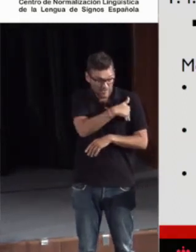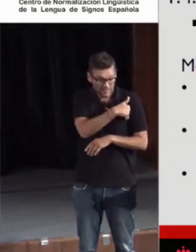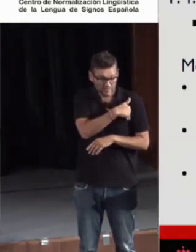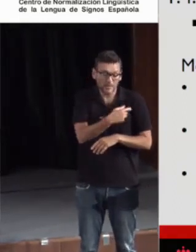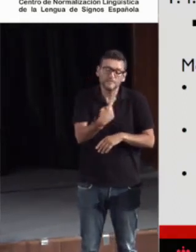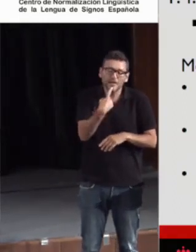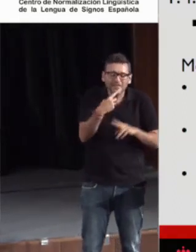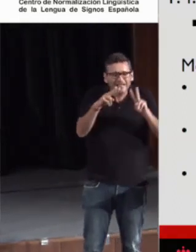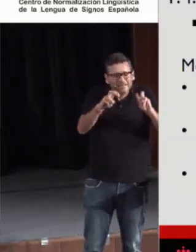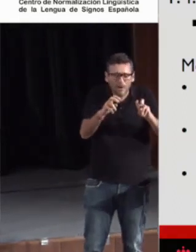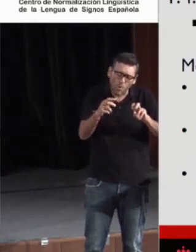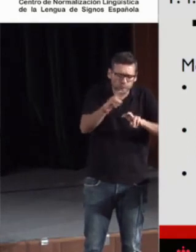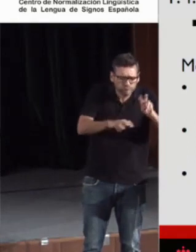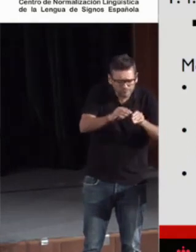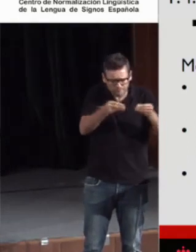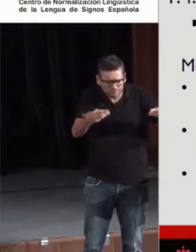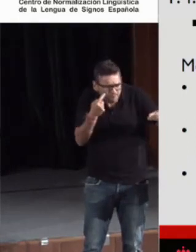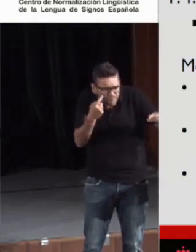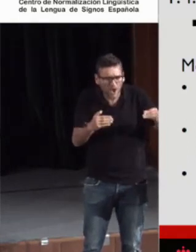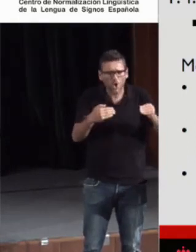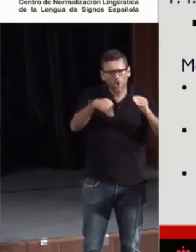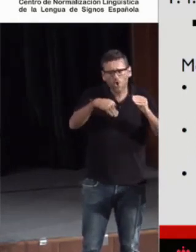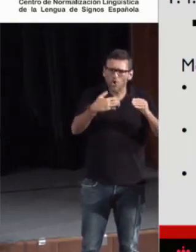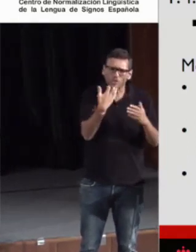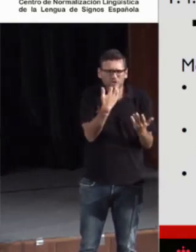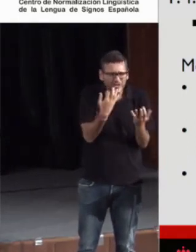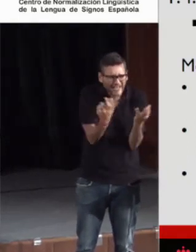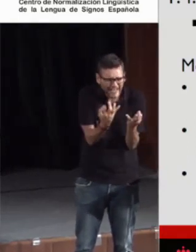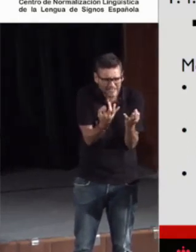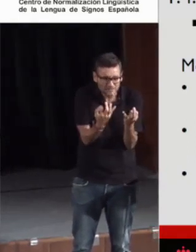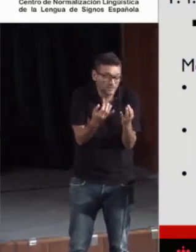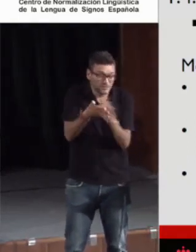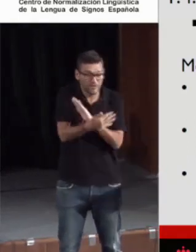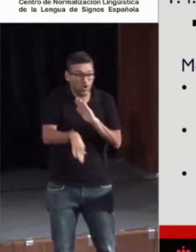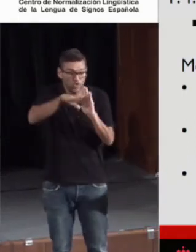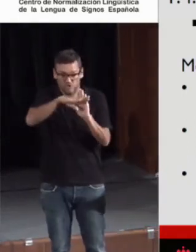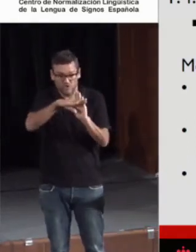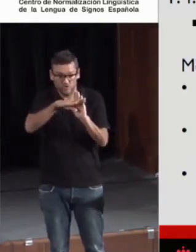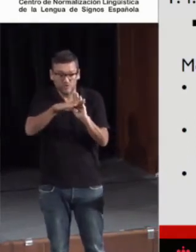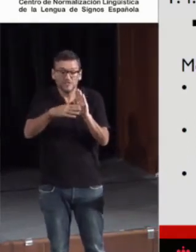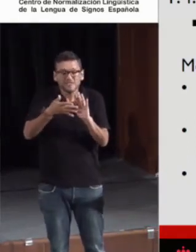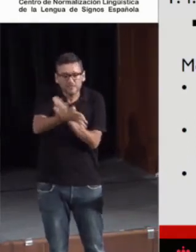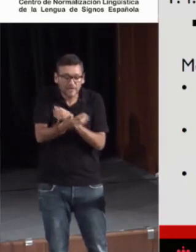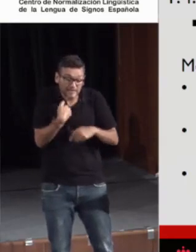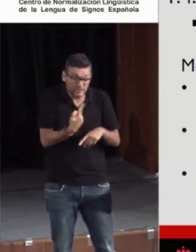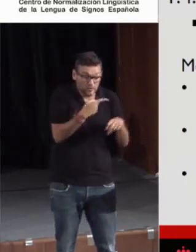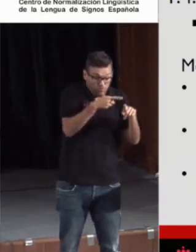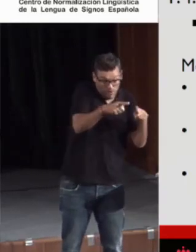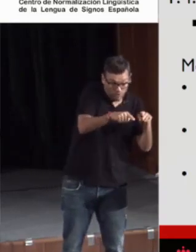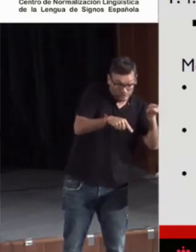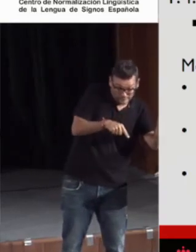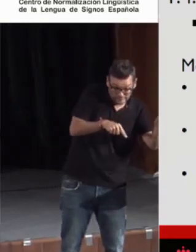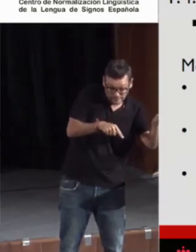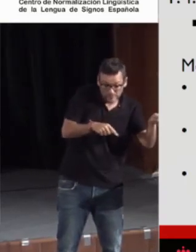Bien, en el diccionario de la lengua española, buscando el término condicionalidad,